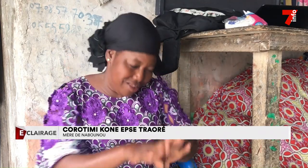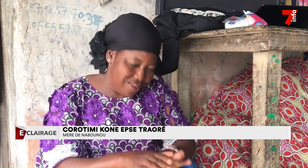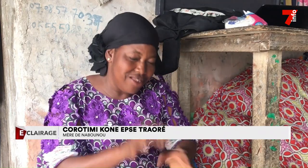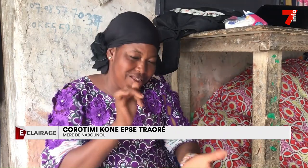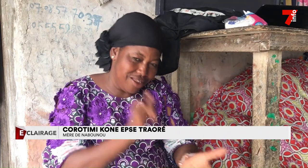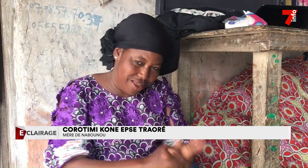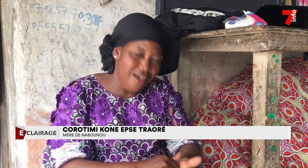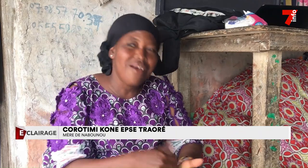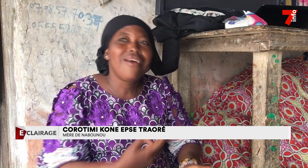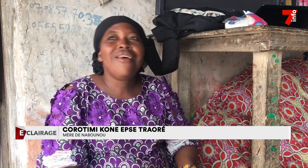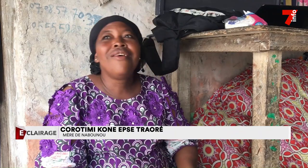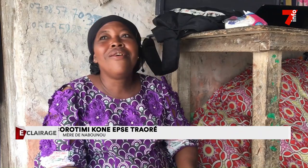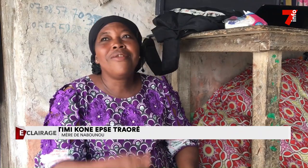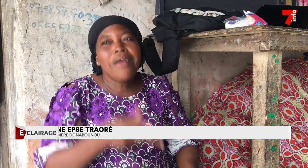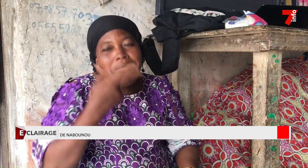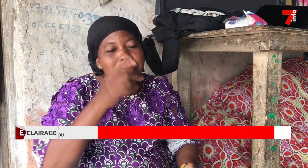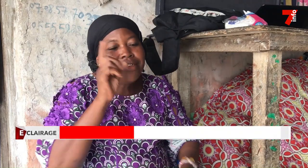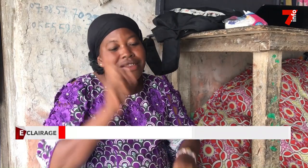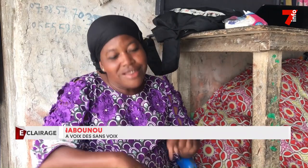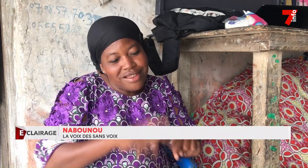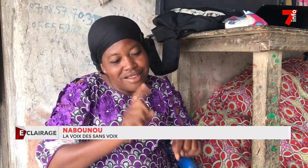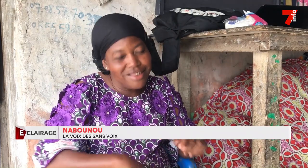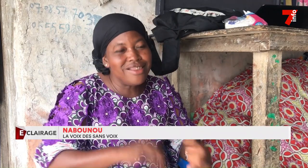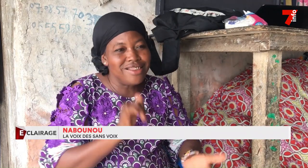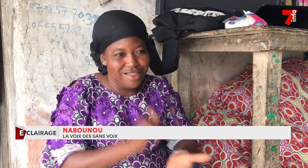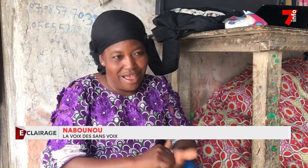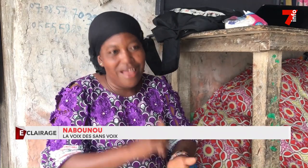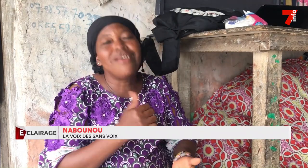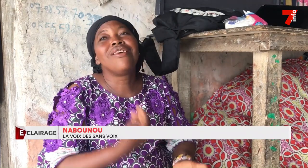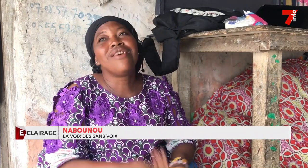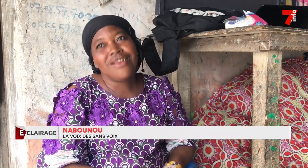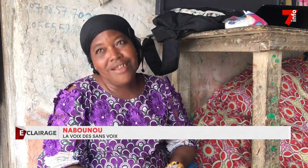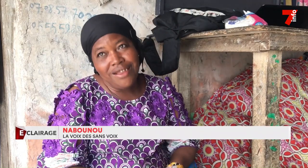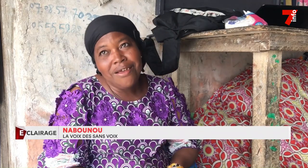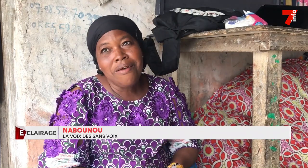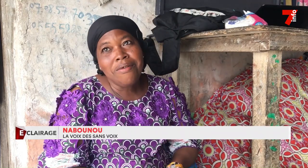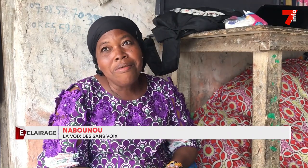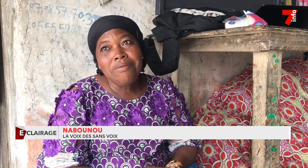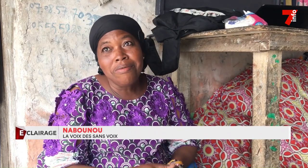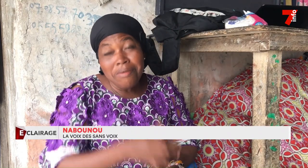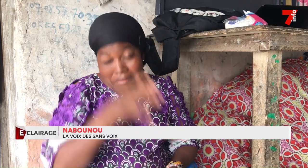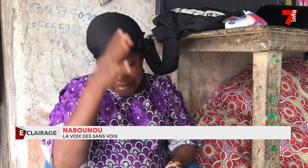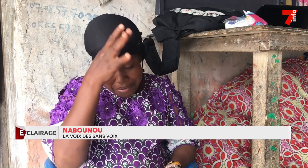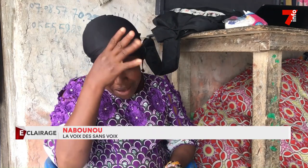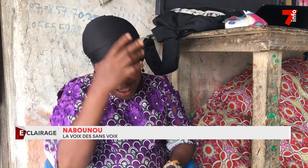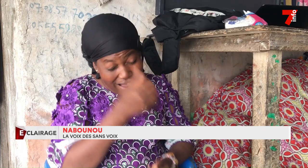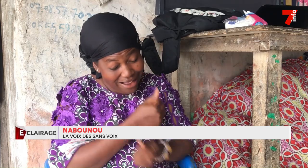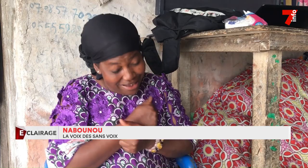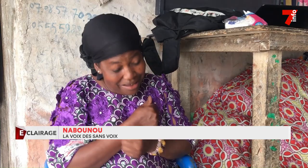On n pas eu gain de cause, donc mon oreille, mes oreilles se sont fermées. Mais ça fait que j'entends un peu mieux.